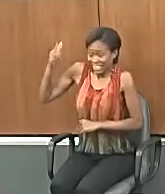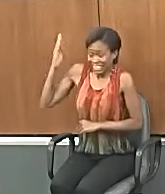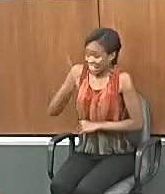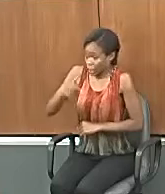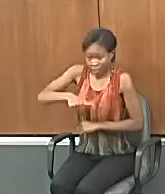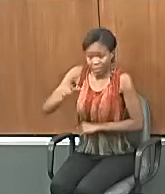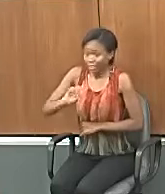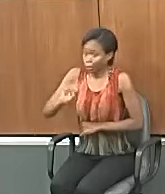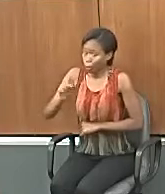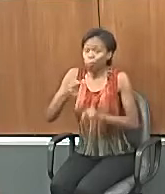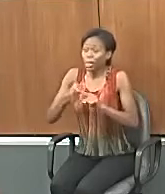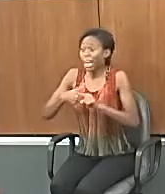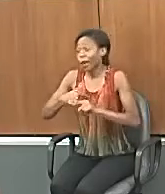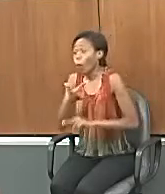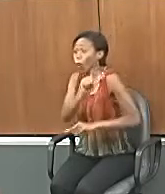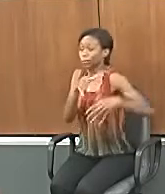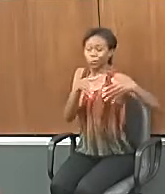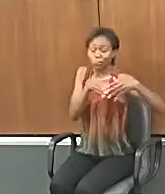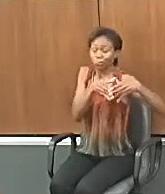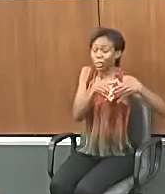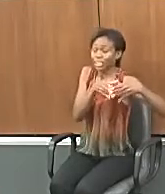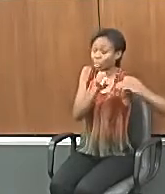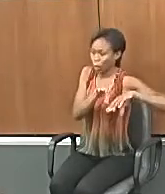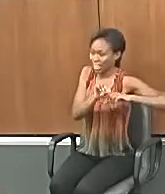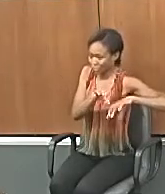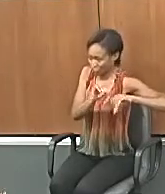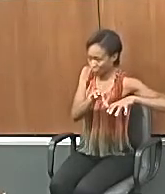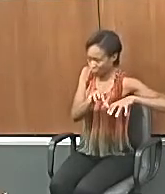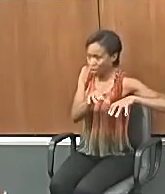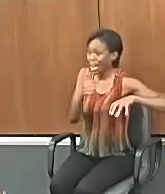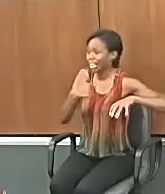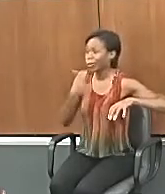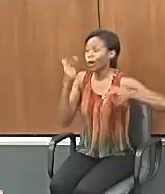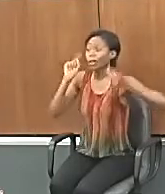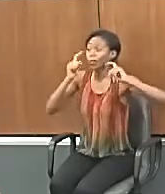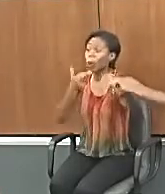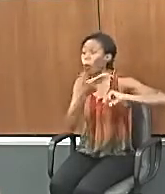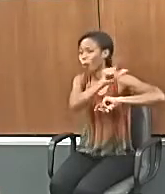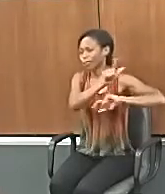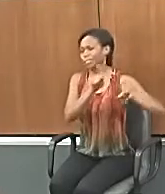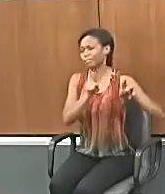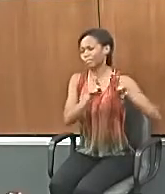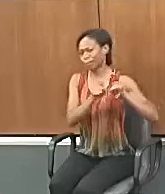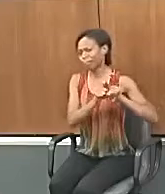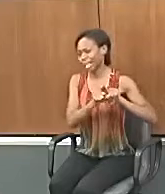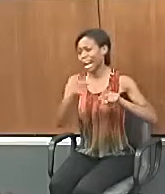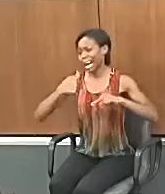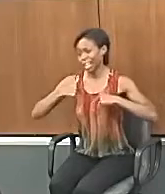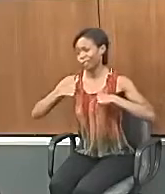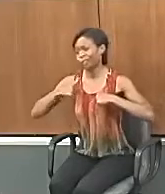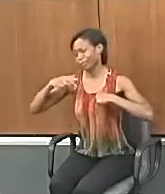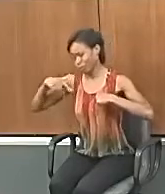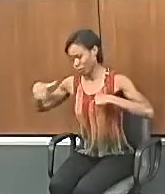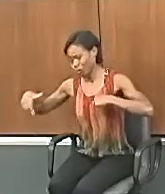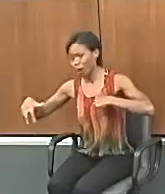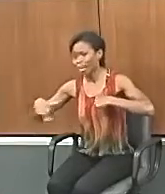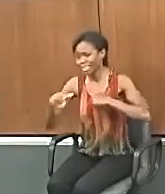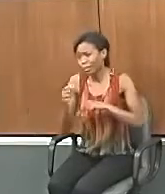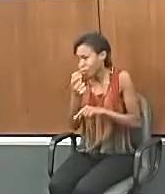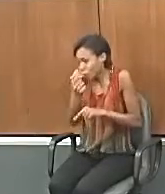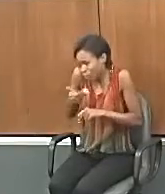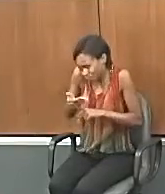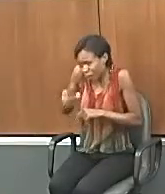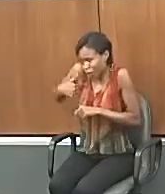eu também sou da comissão de educação e nós temos uma outra audiência na comissão de educação e tem que descer daqui a pouco também para